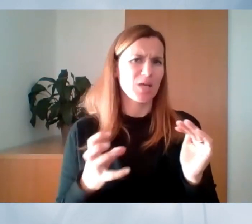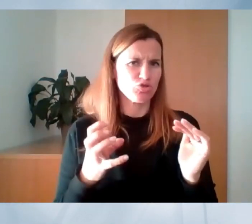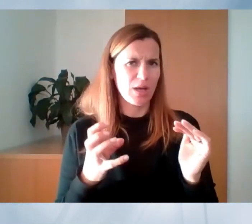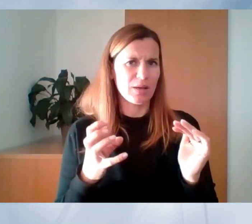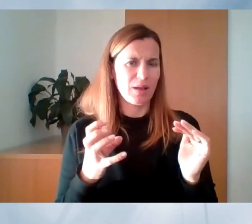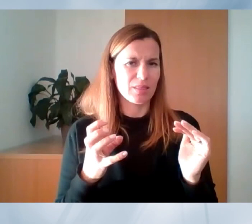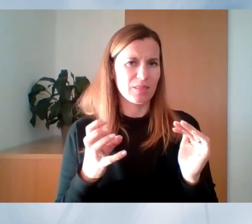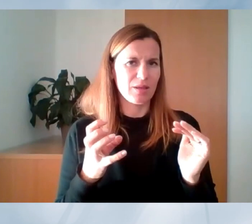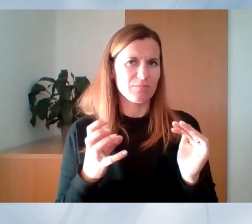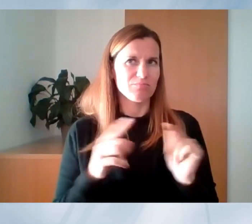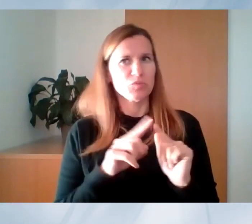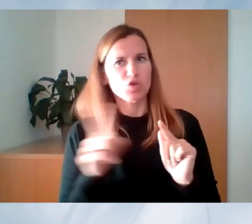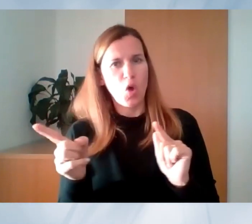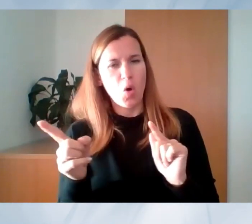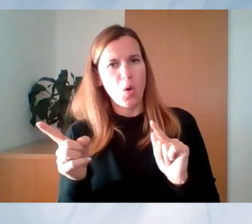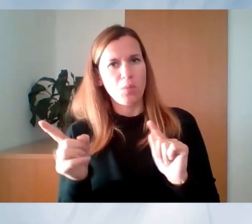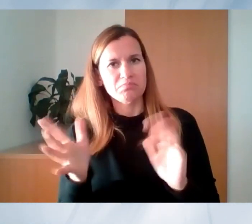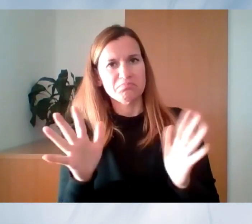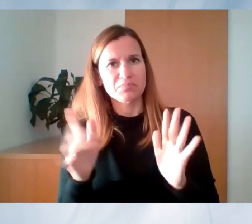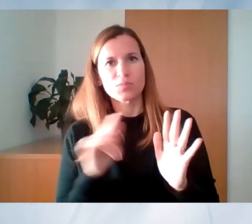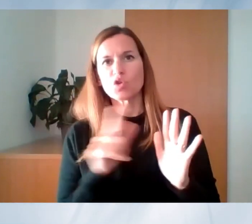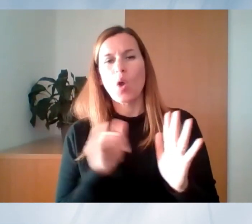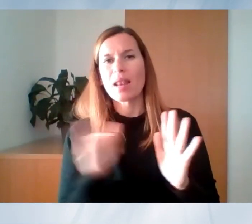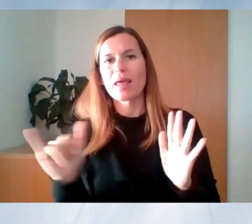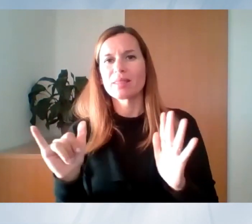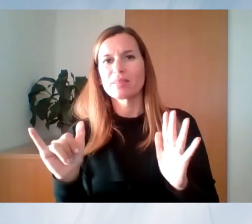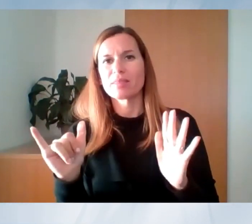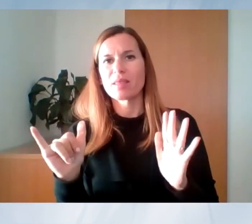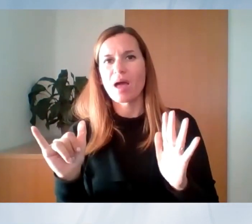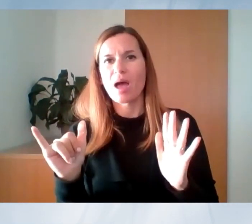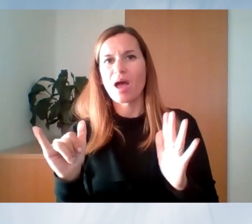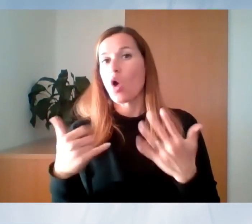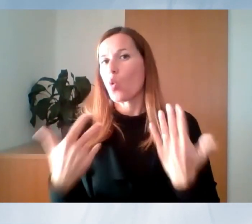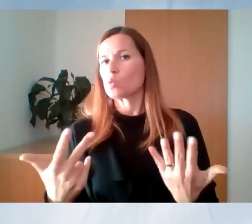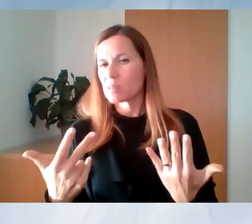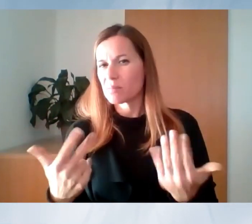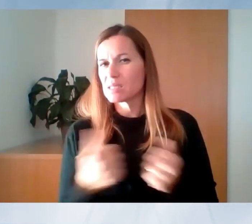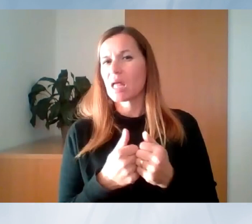od Prešerna, pa recimo tam nekje do leta